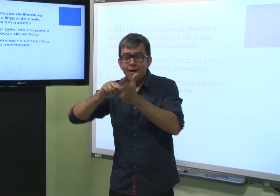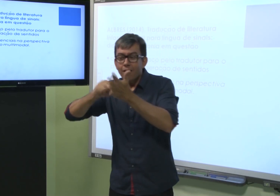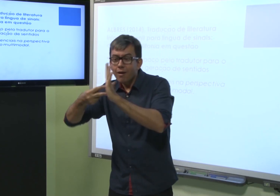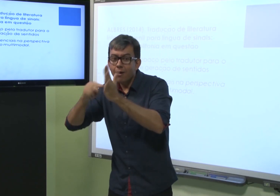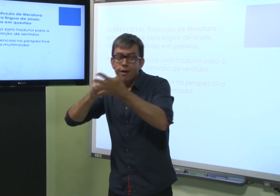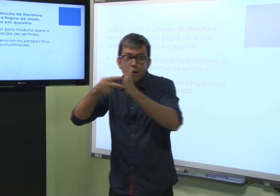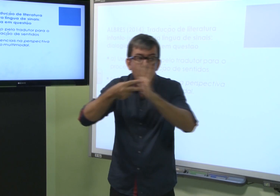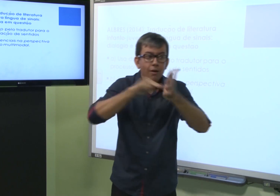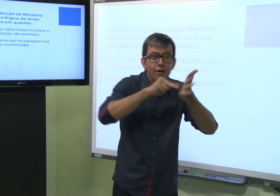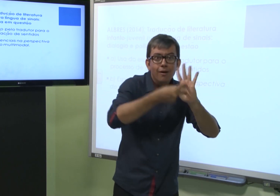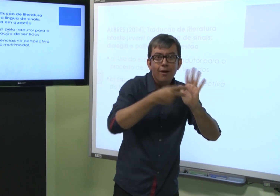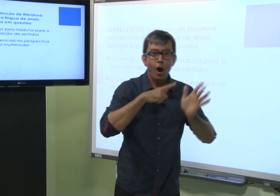sentido.